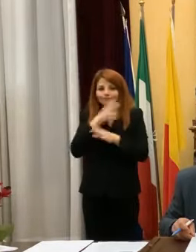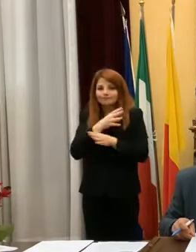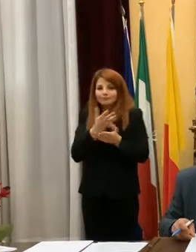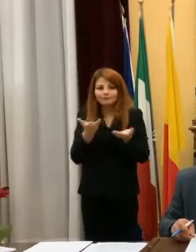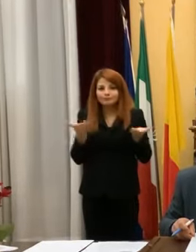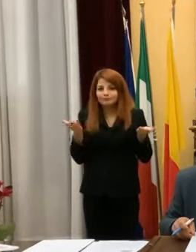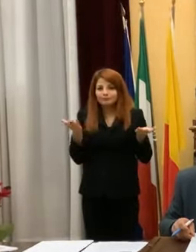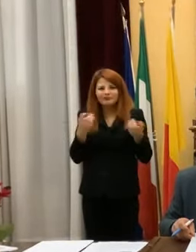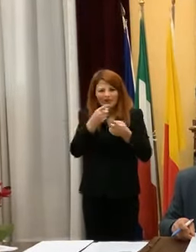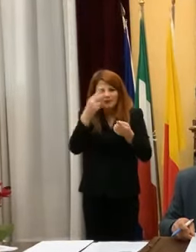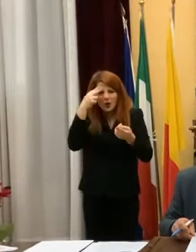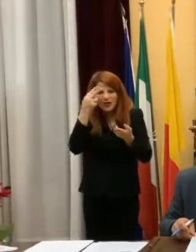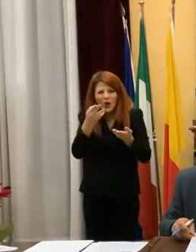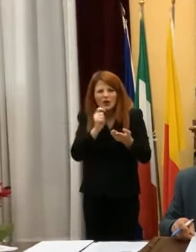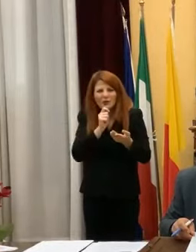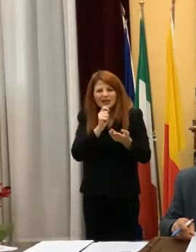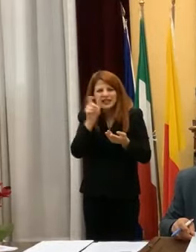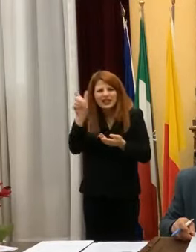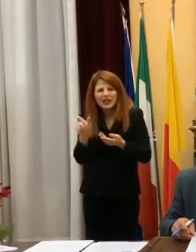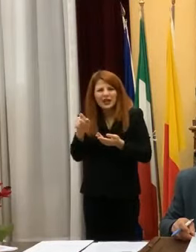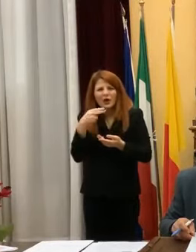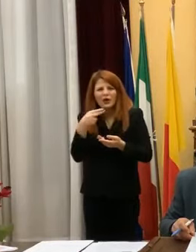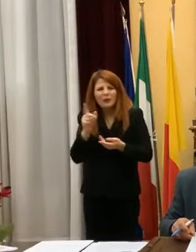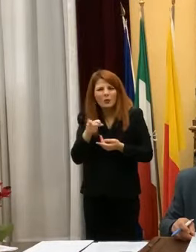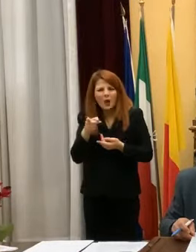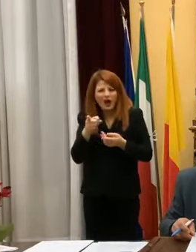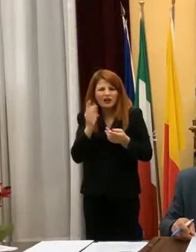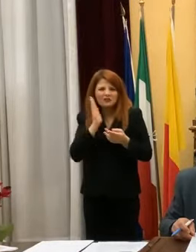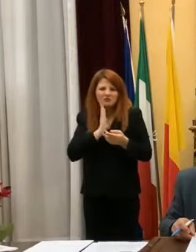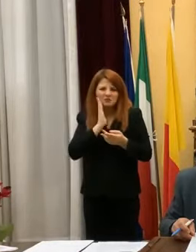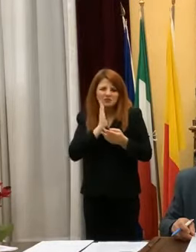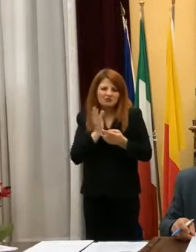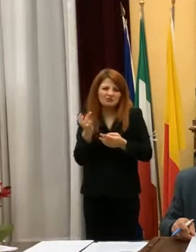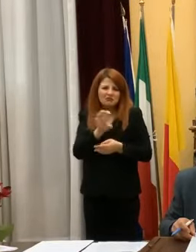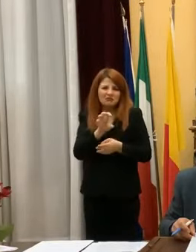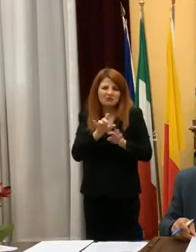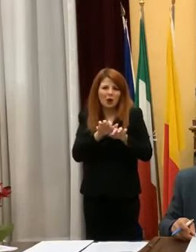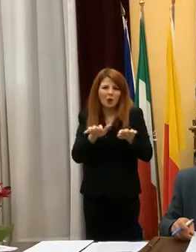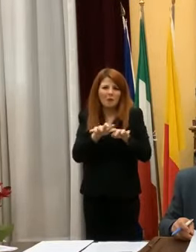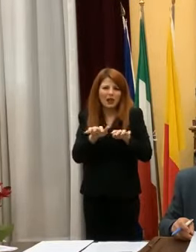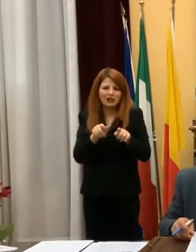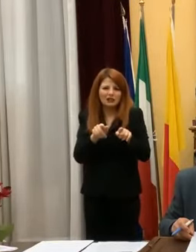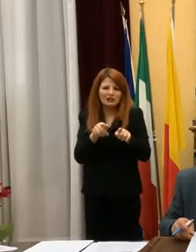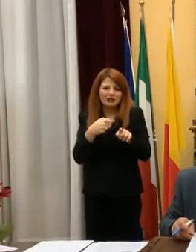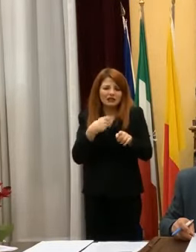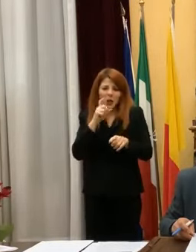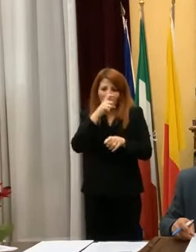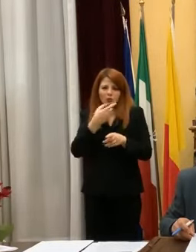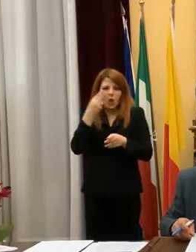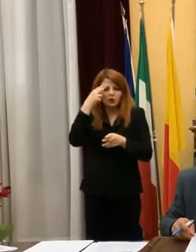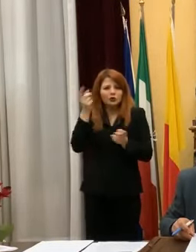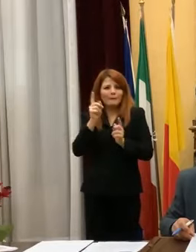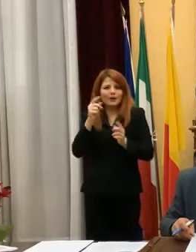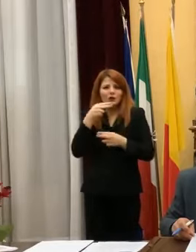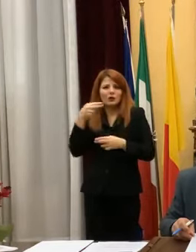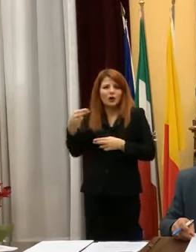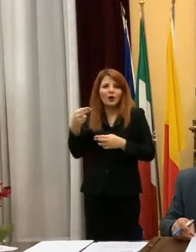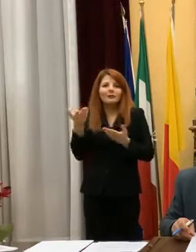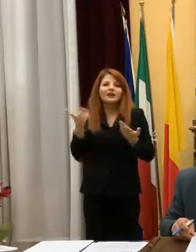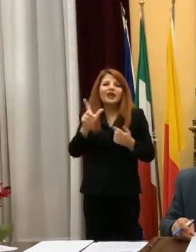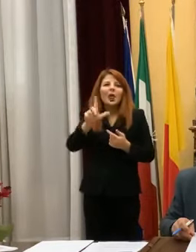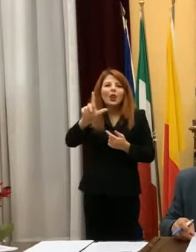voi ve lo ricordate, scrivetelo così per mia curiosità, perché vedo che Luciano è stanco stasera e non